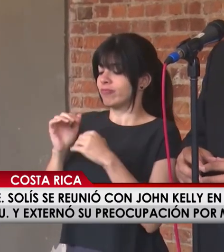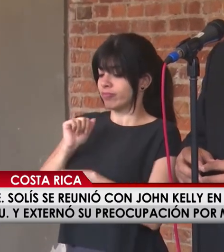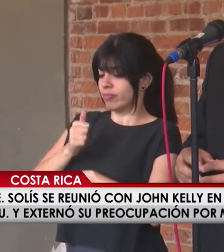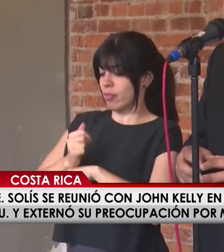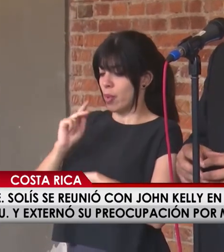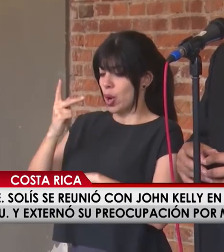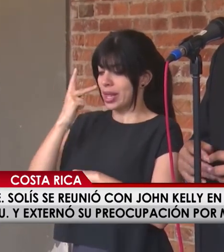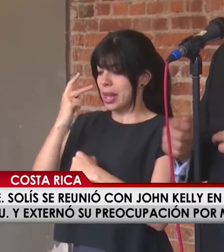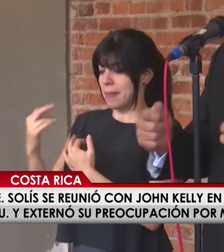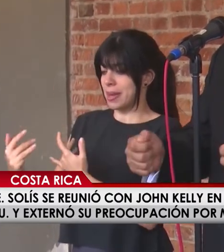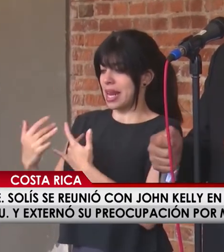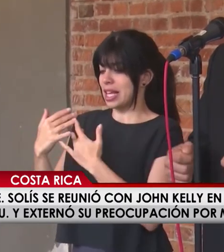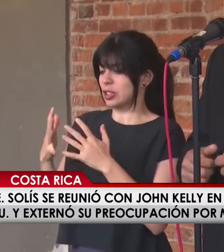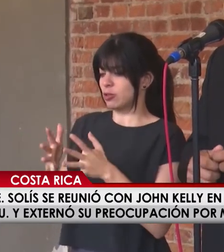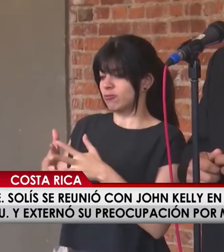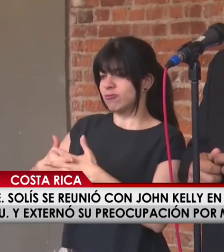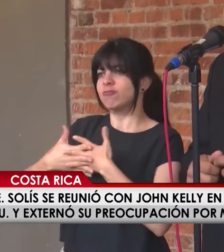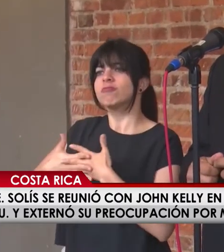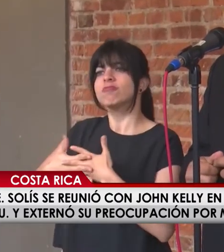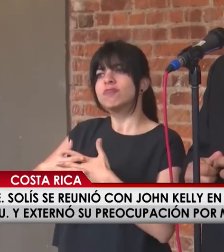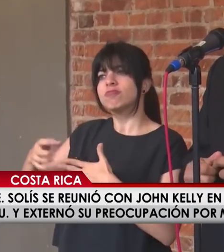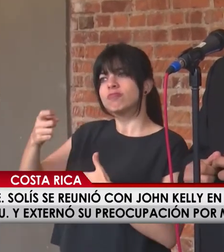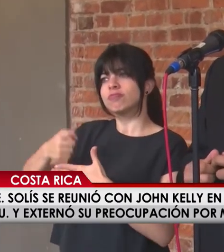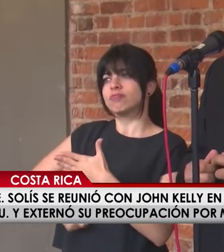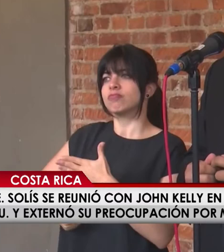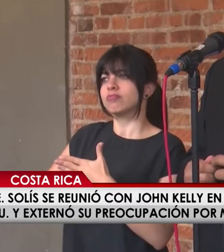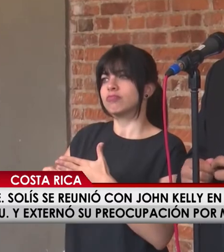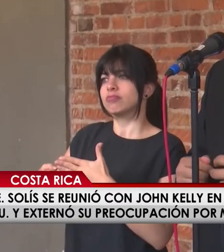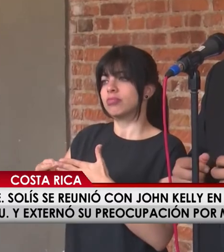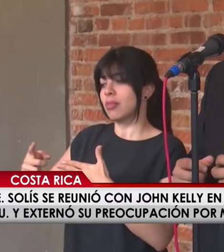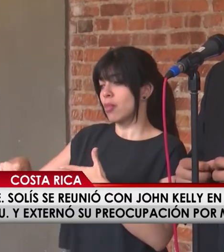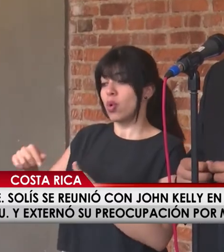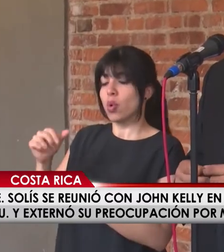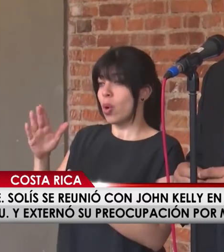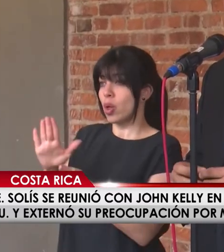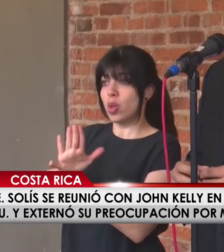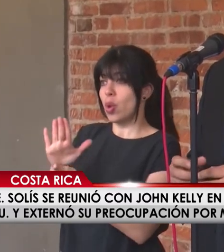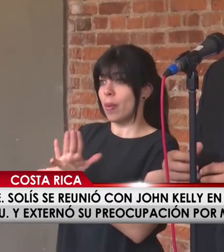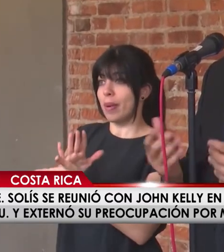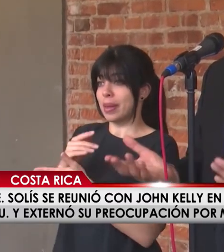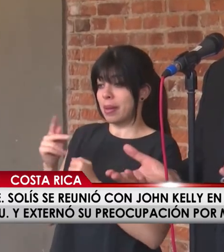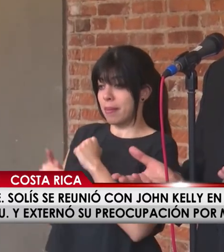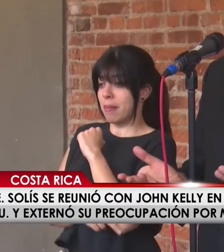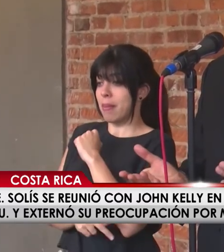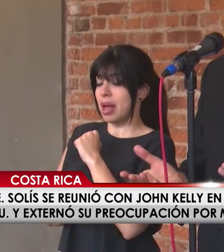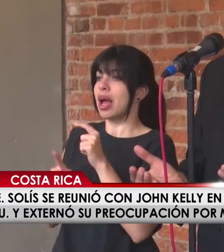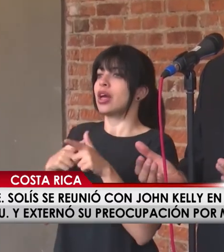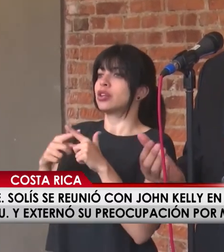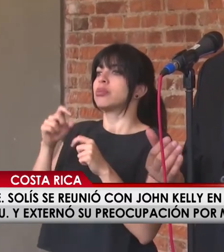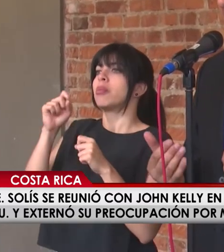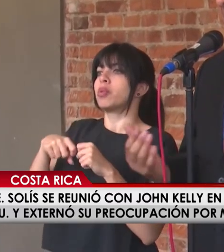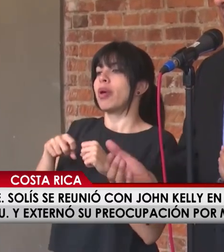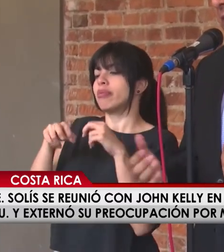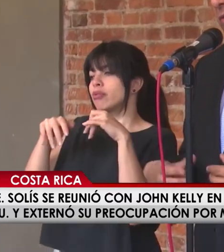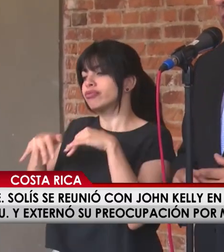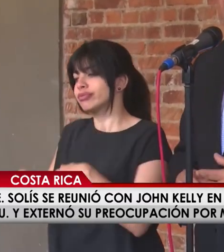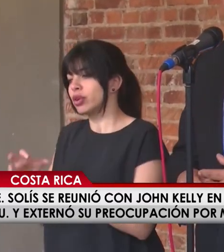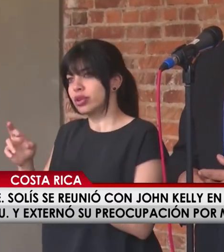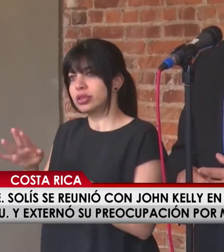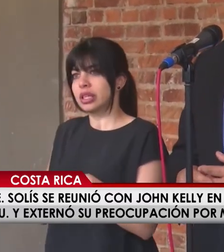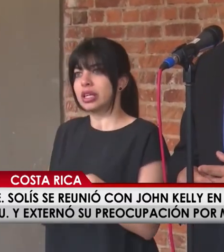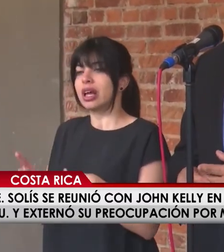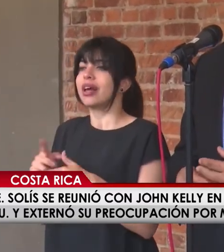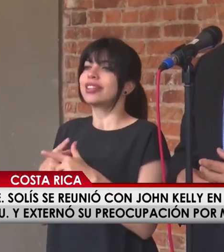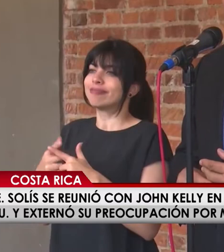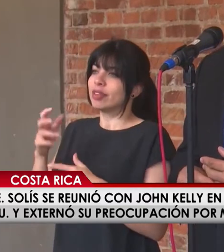políticas migratorias muy rigurosas con la población indocumentada en su territorio, puedan aumentar. Y en ese sentido,